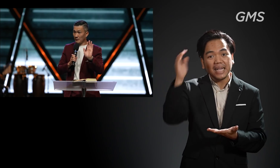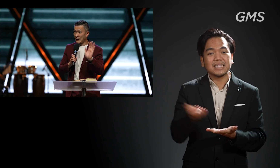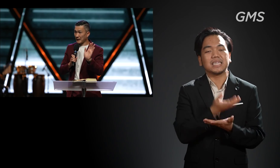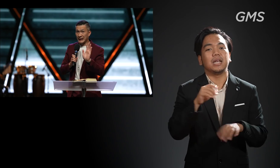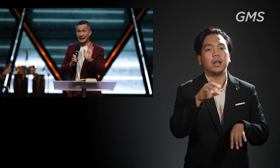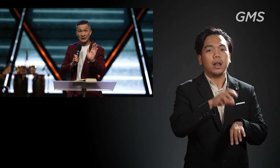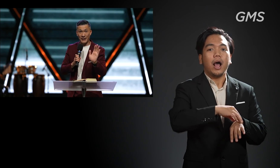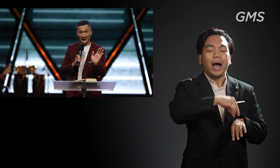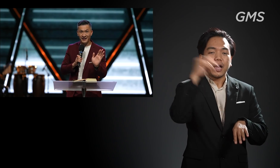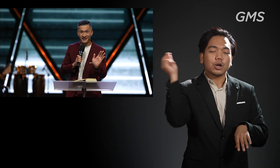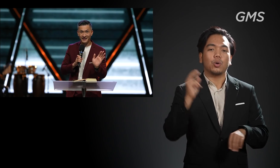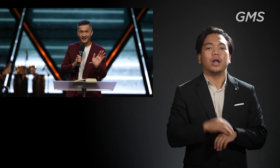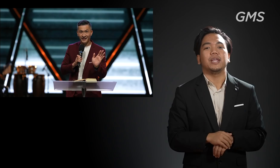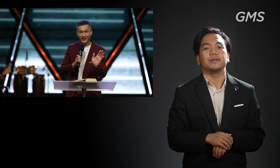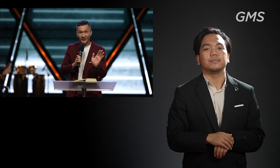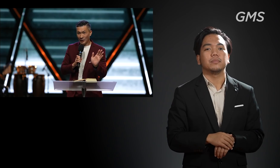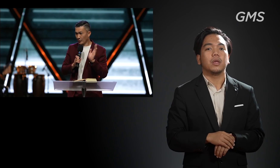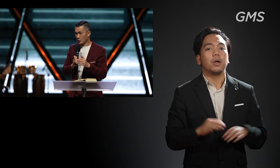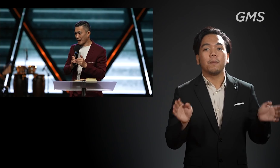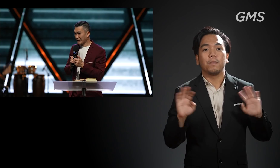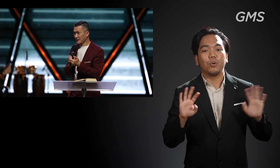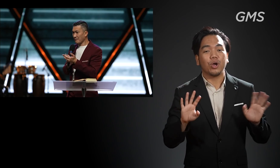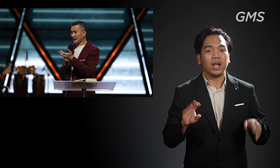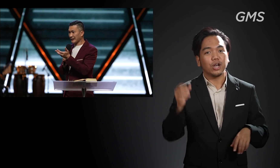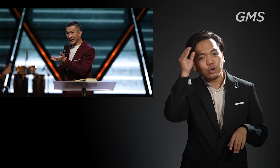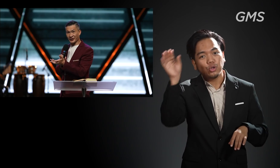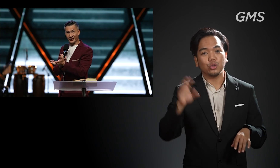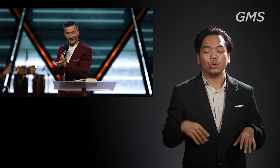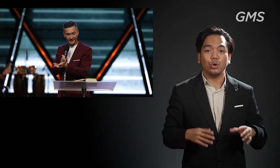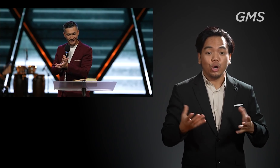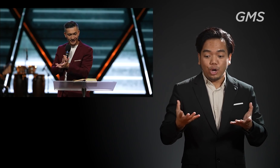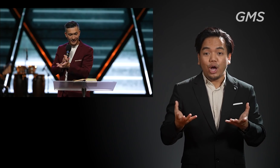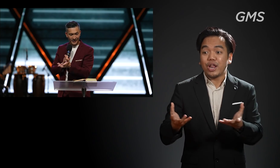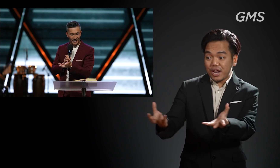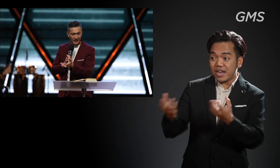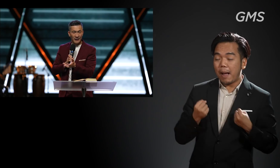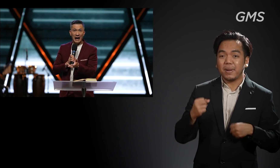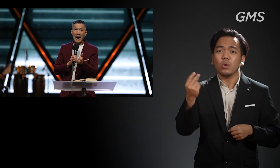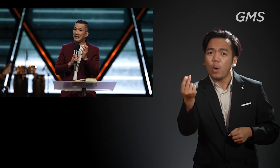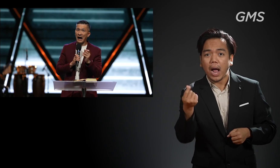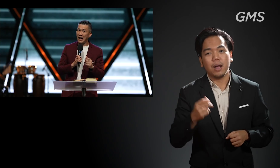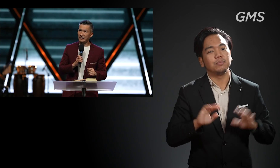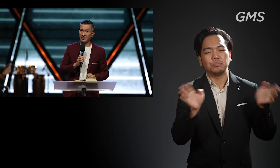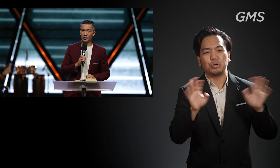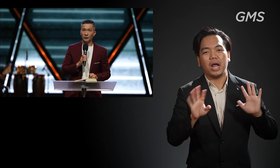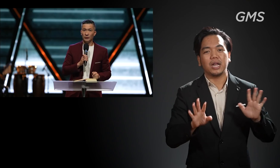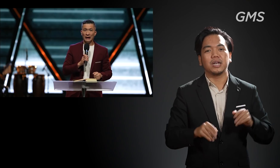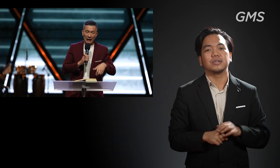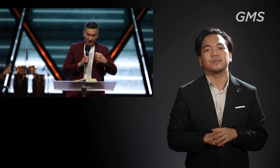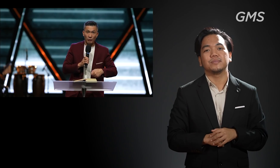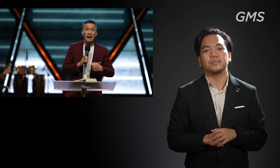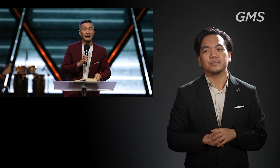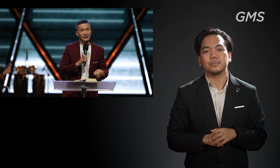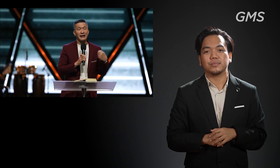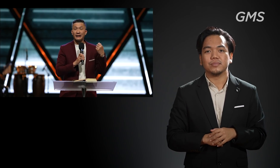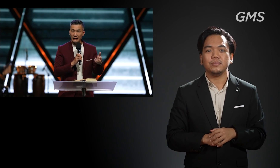bukan untuk mendapatkan cashback. Bukan supaya kita bisa melihat cash. Ada hal-hal tertentu